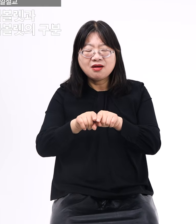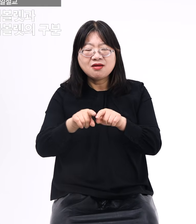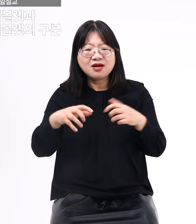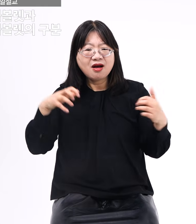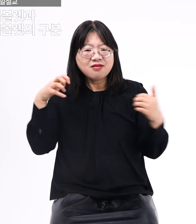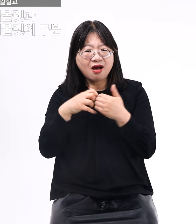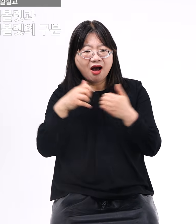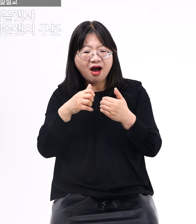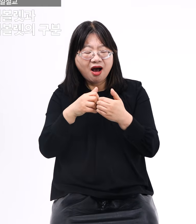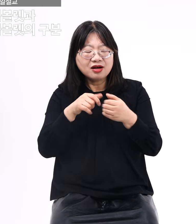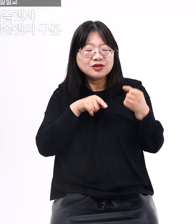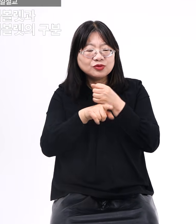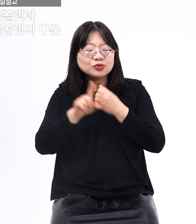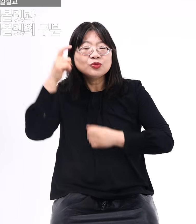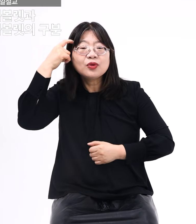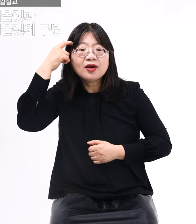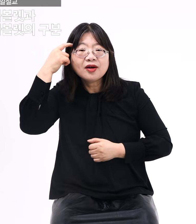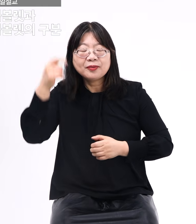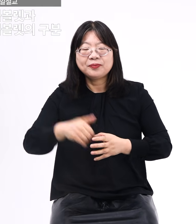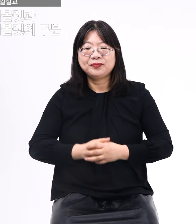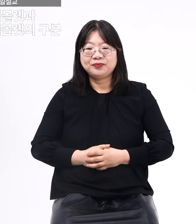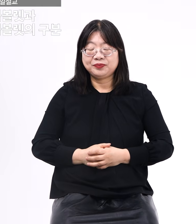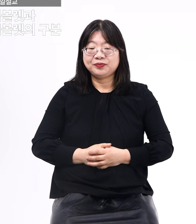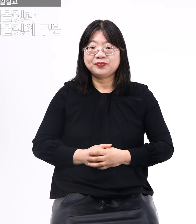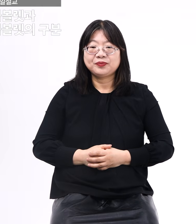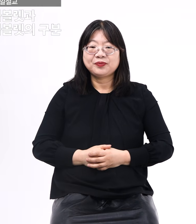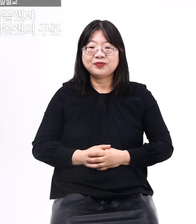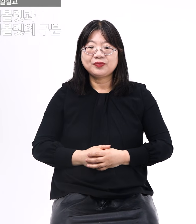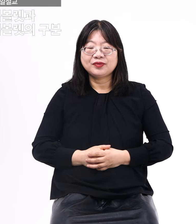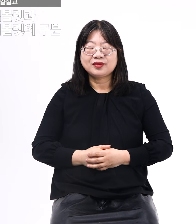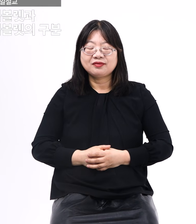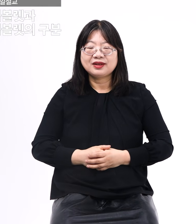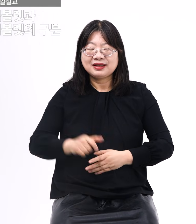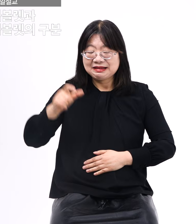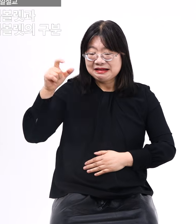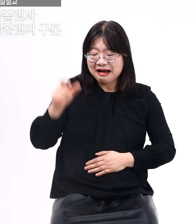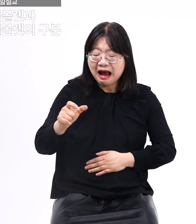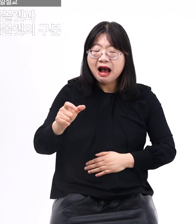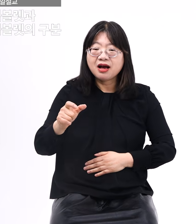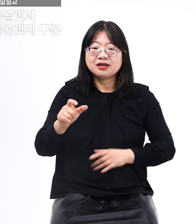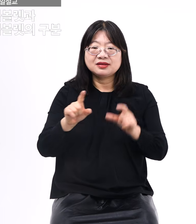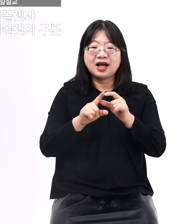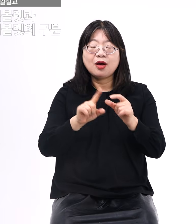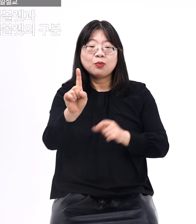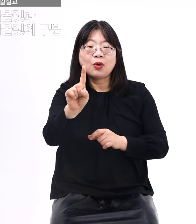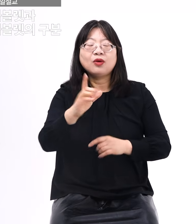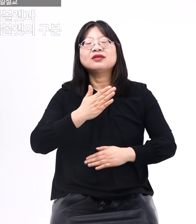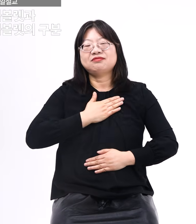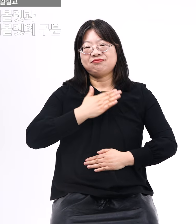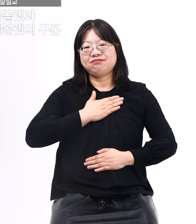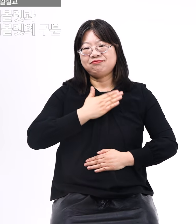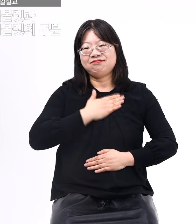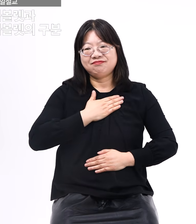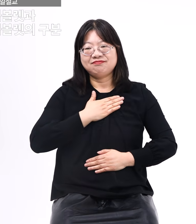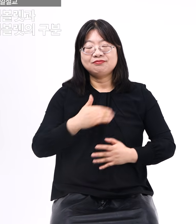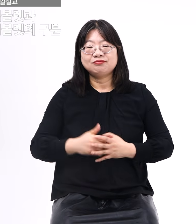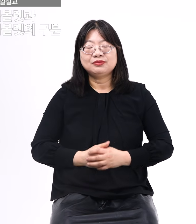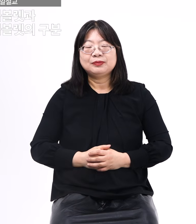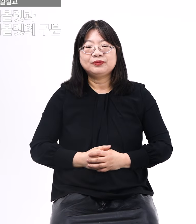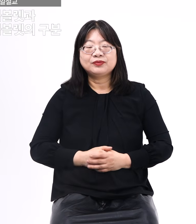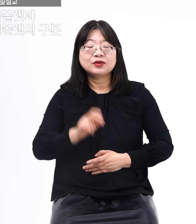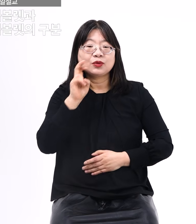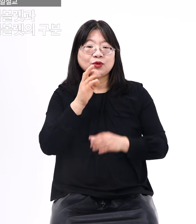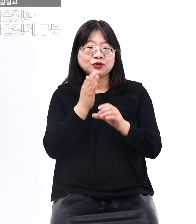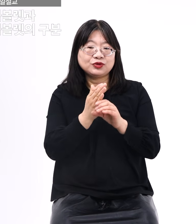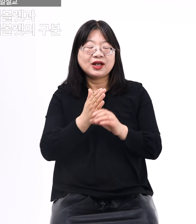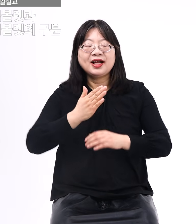하느냐? 자, 어디에 강세를 두고 읽었습니까? 나. 노래 중에 그런